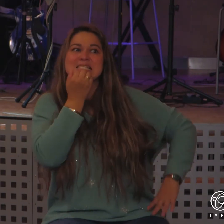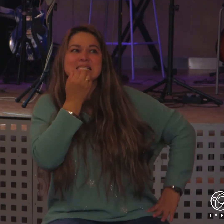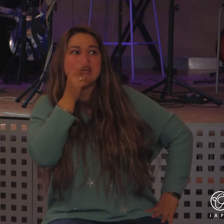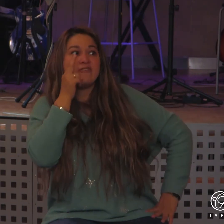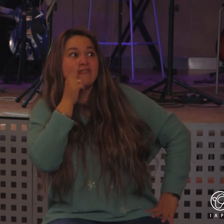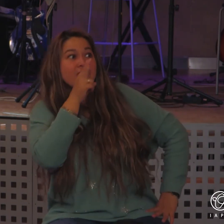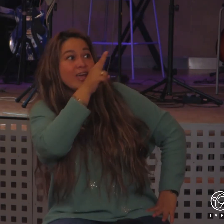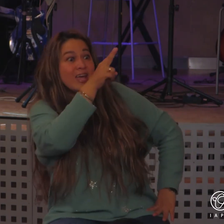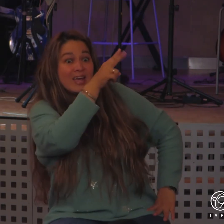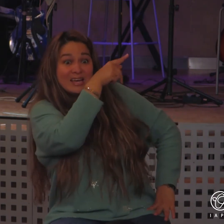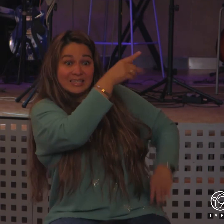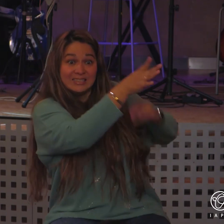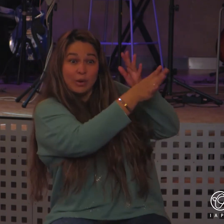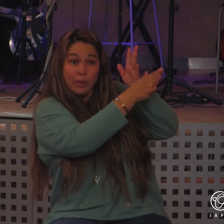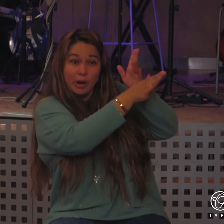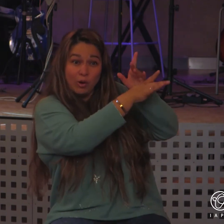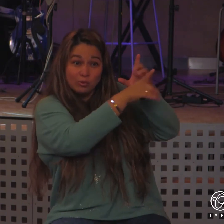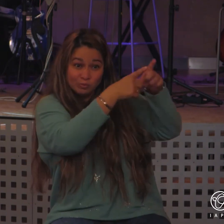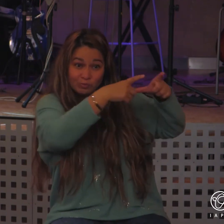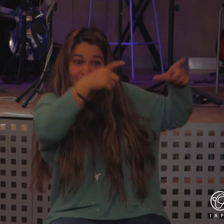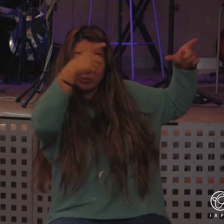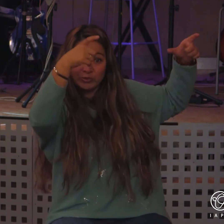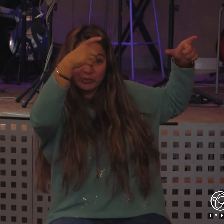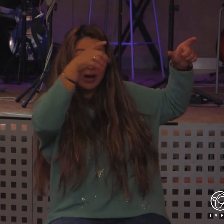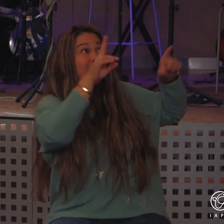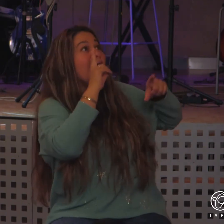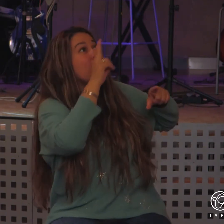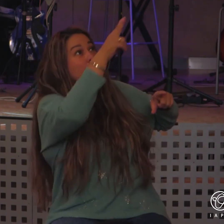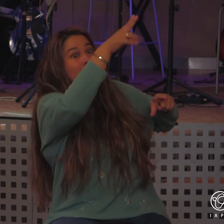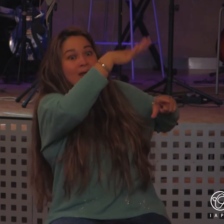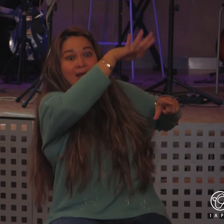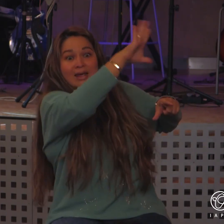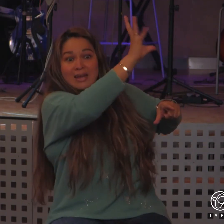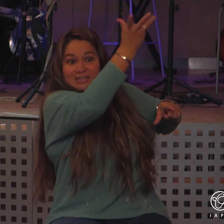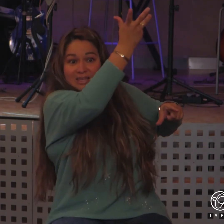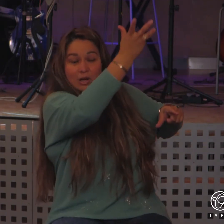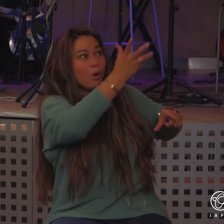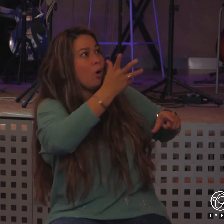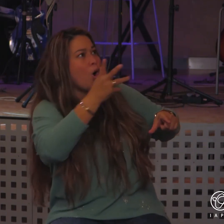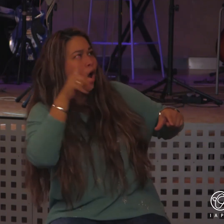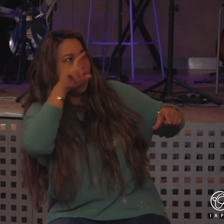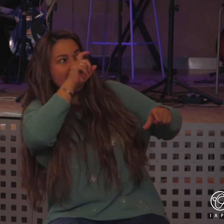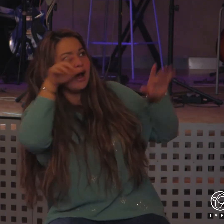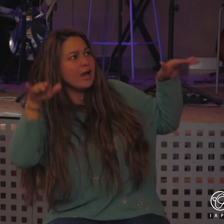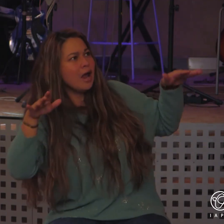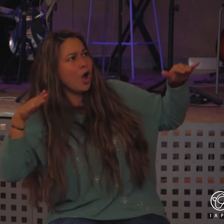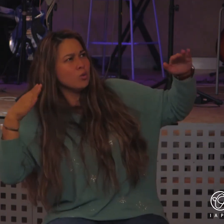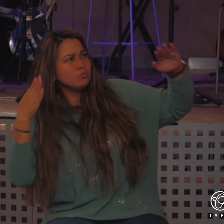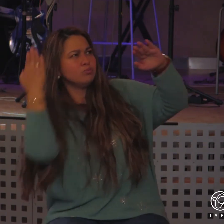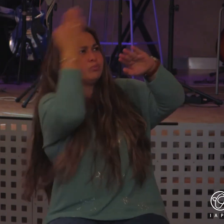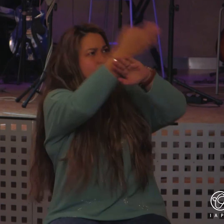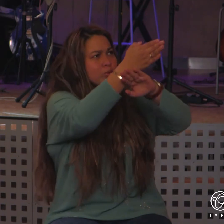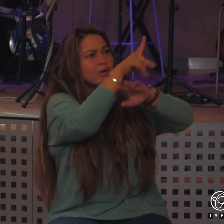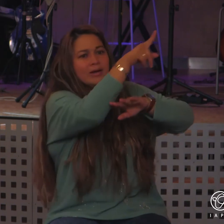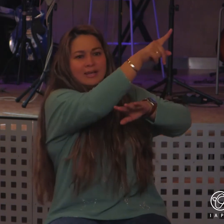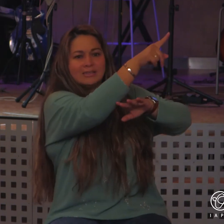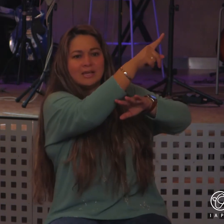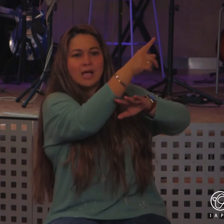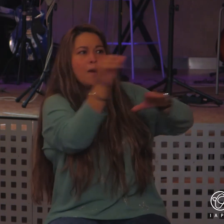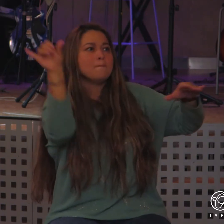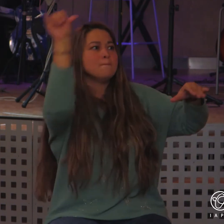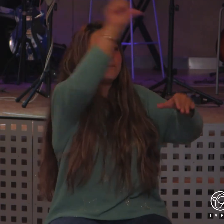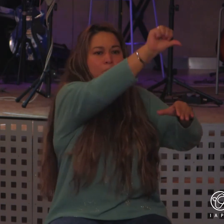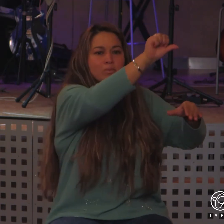Las entrenan para que entiendan, para que ellas vean que ese es su territorio y que ahí no puede haber nada volando por